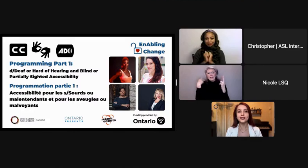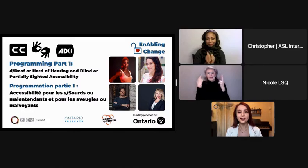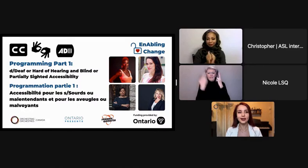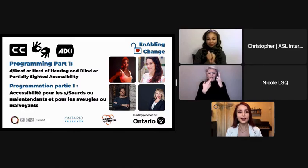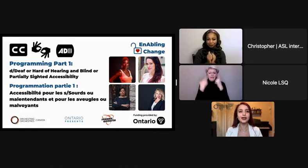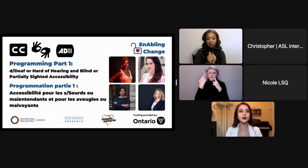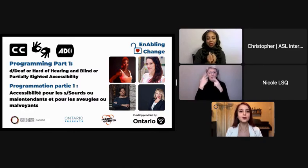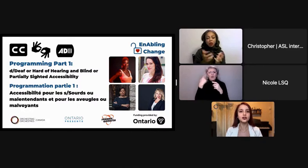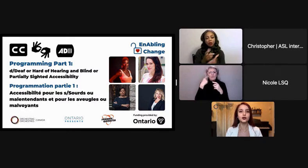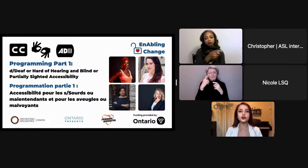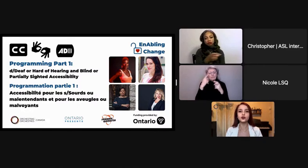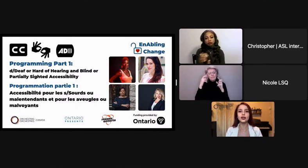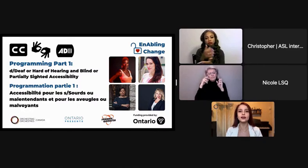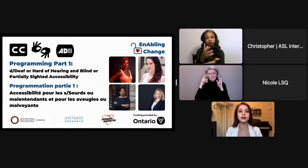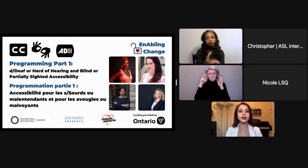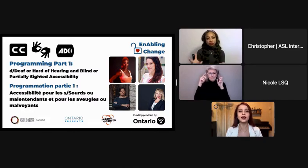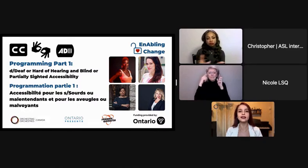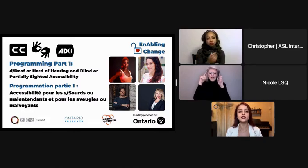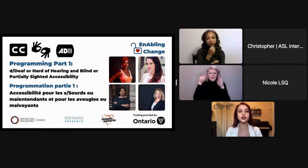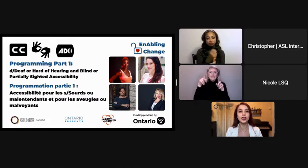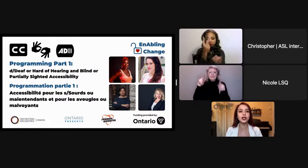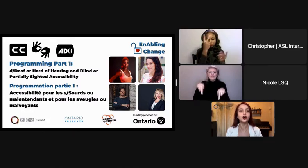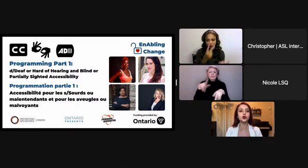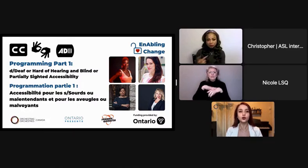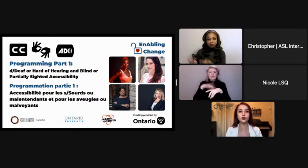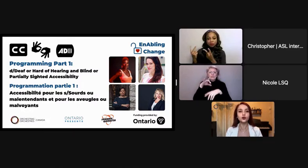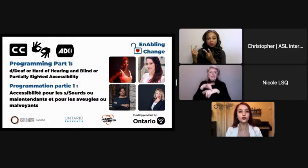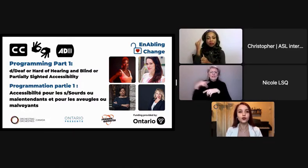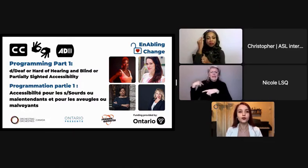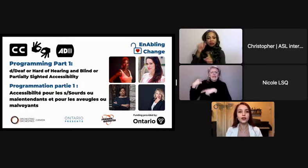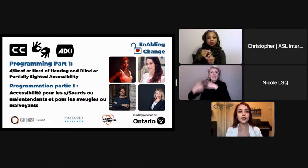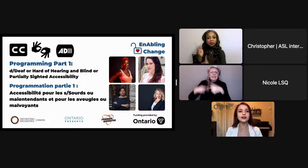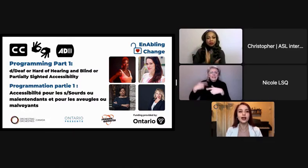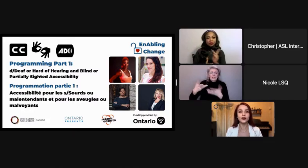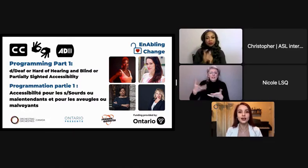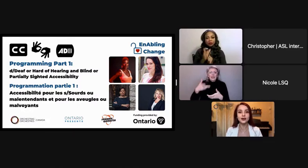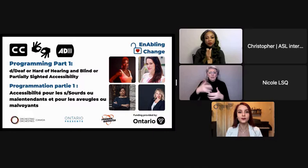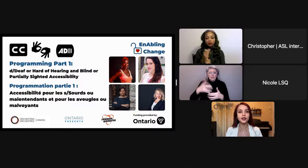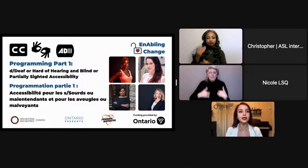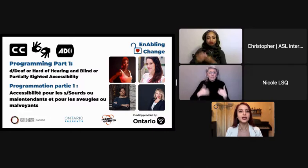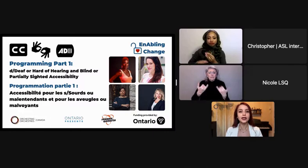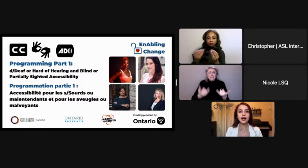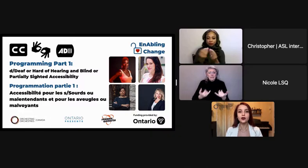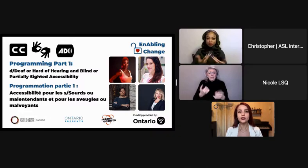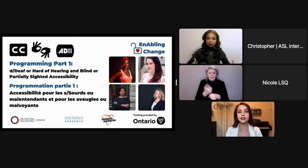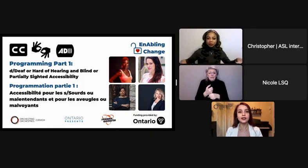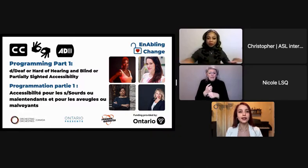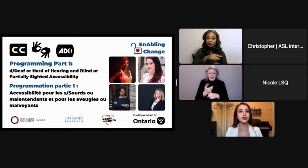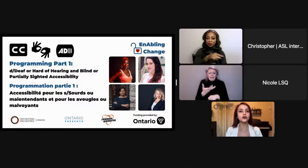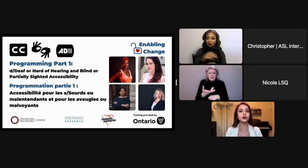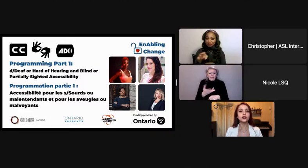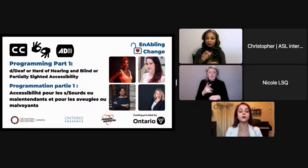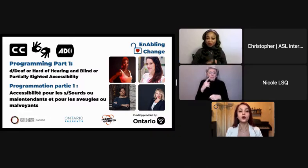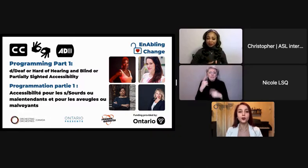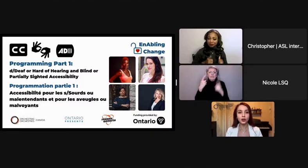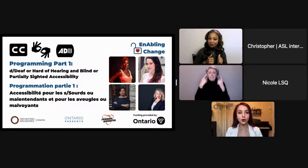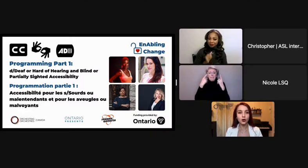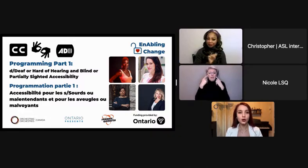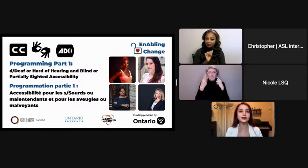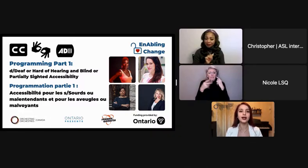considérer les personnes sur les terres traditionnelles où vous vivez et travaillez et à considérer votre